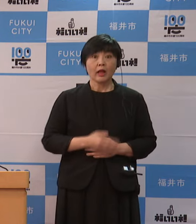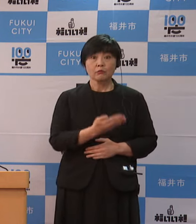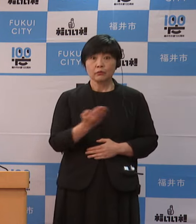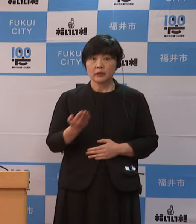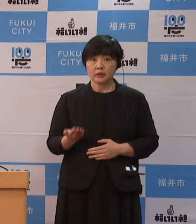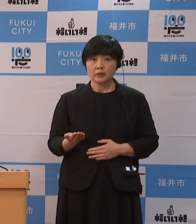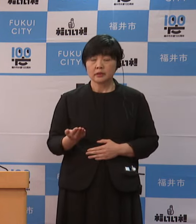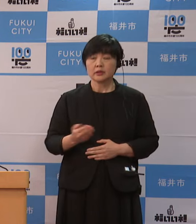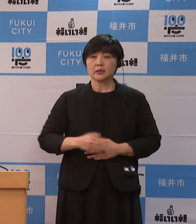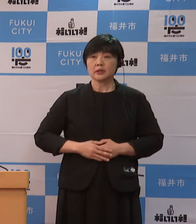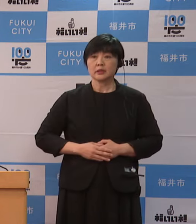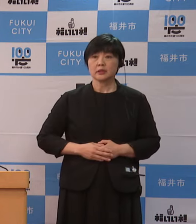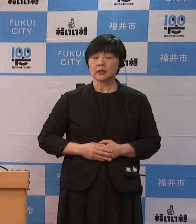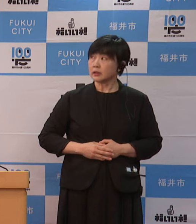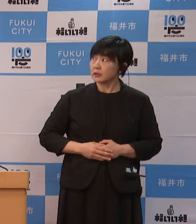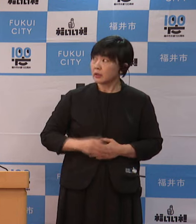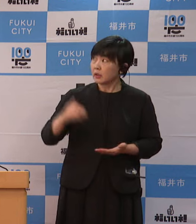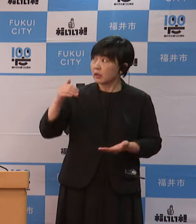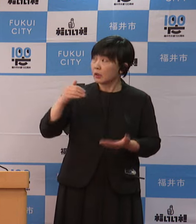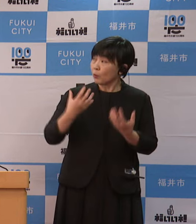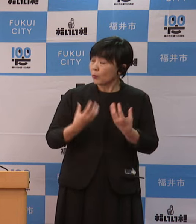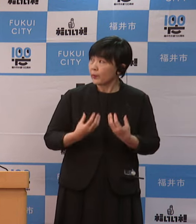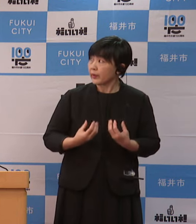次は終わりかな。